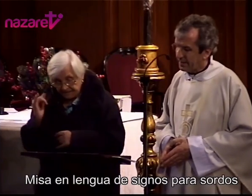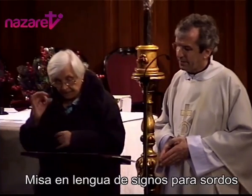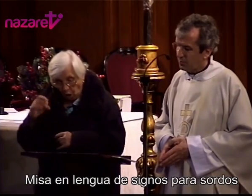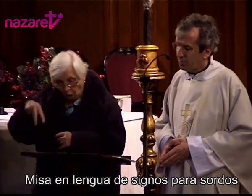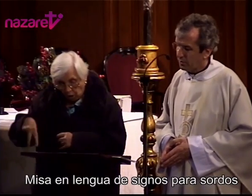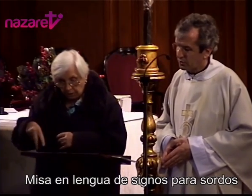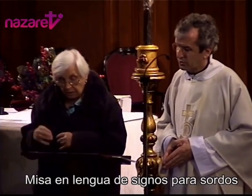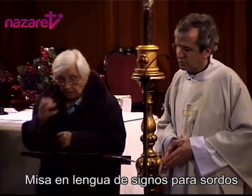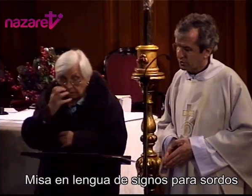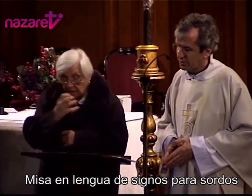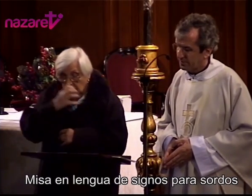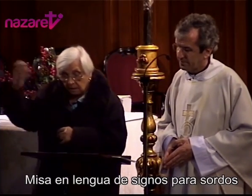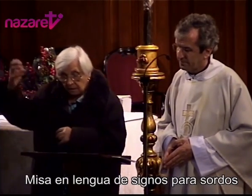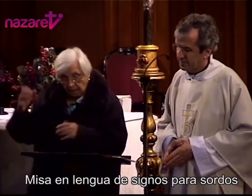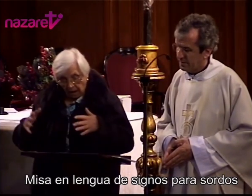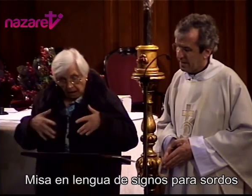Gritad jubilosos,